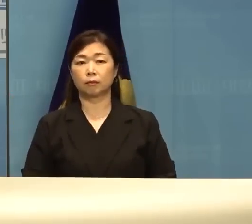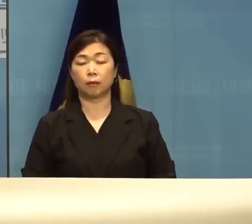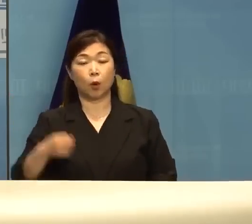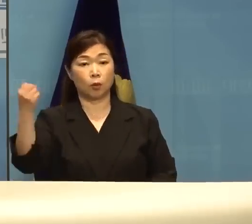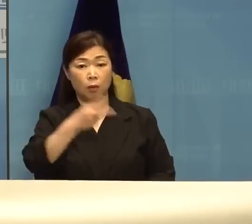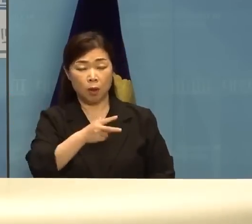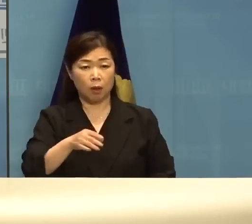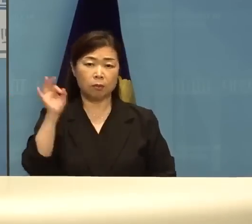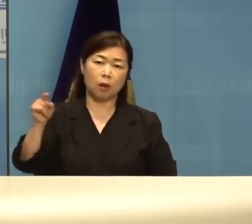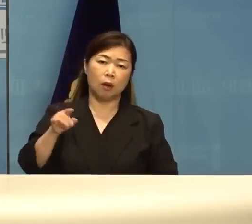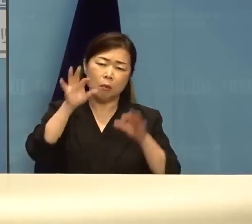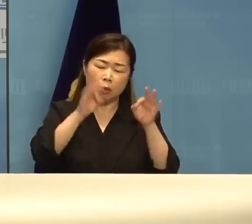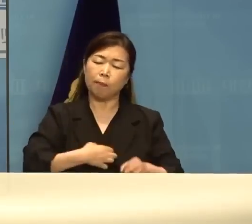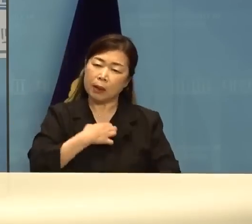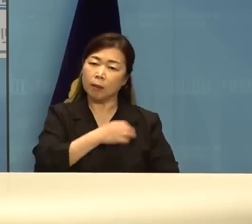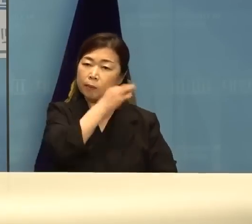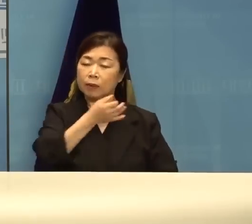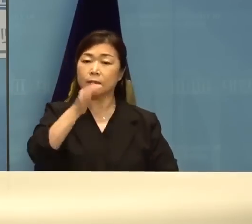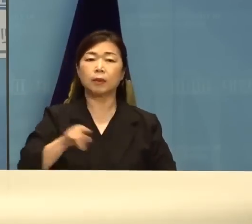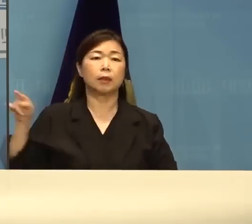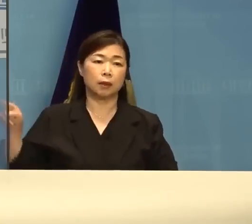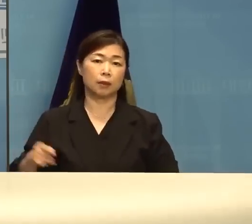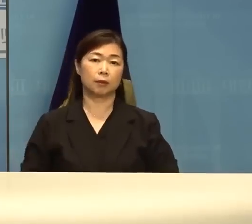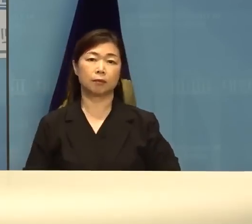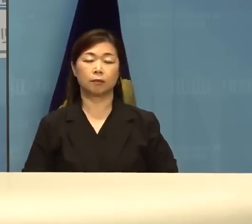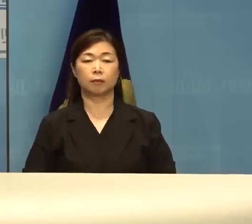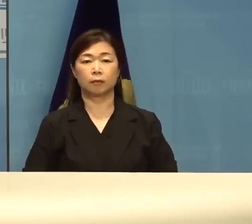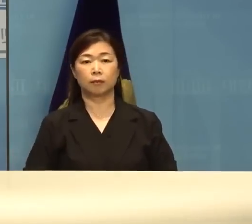그리고 보이기도 민망한 이런 것들을 하는 겁니다.